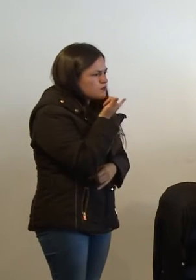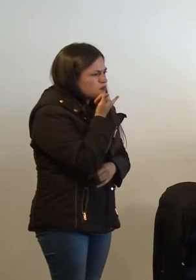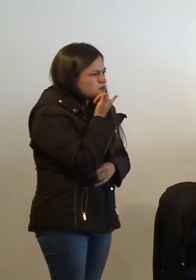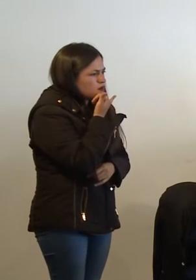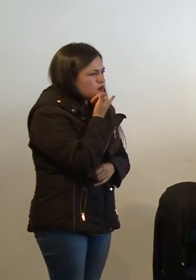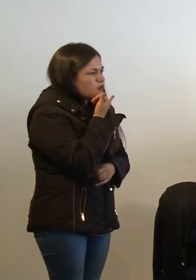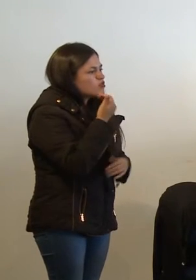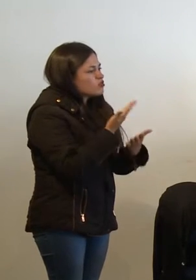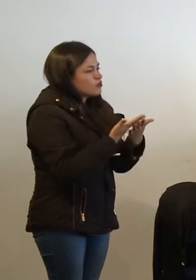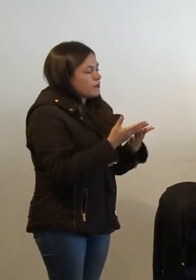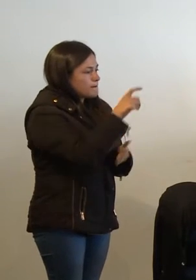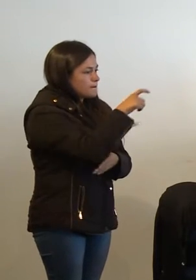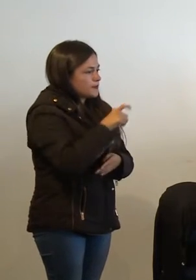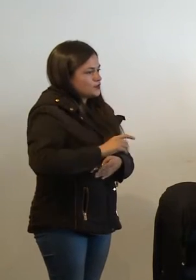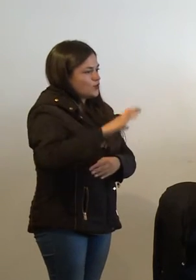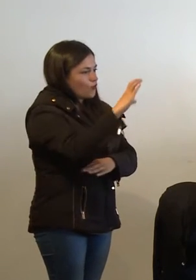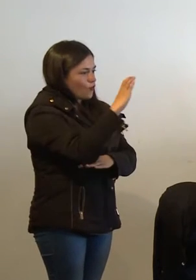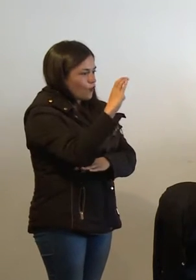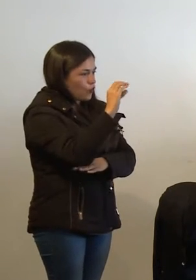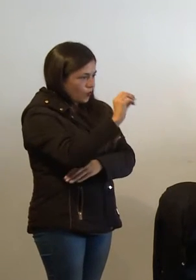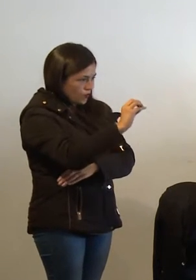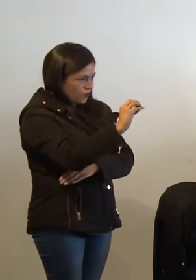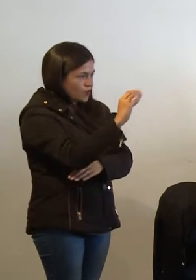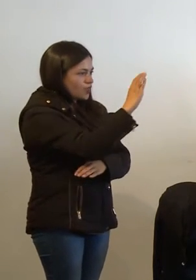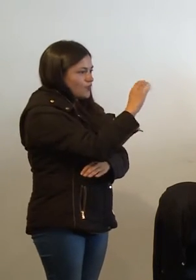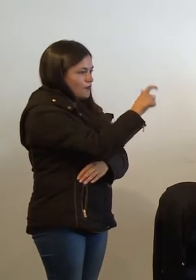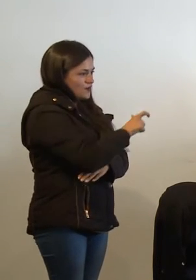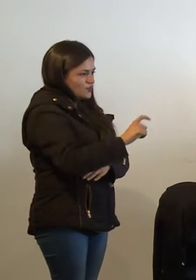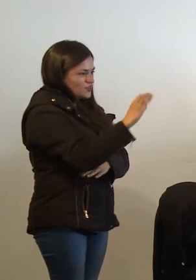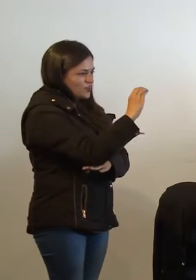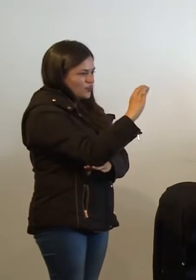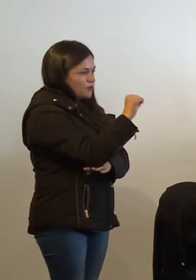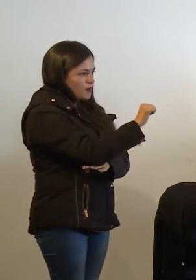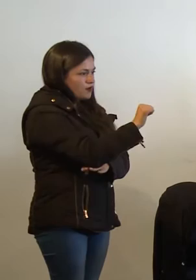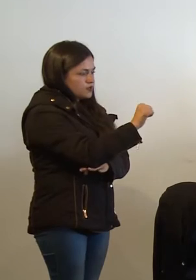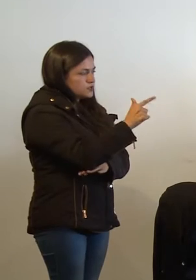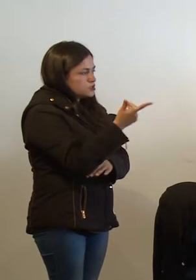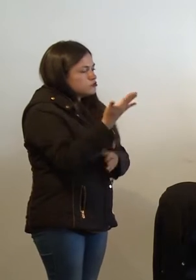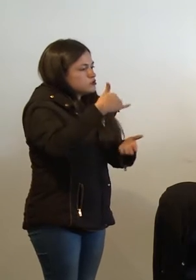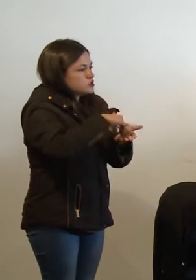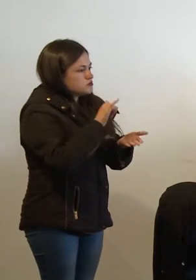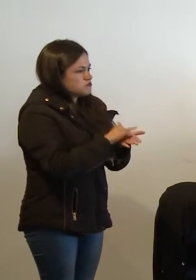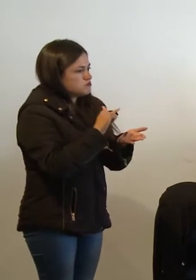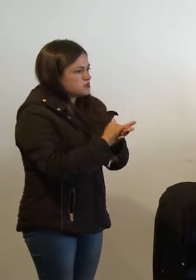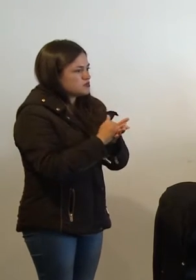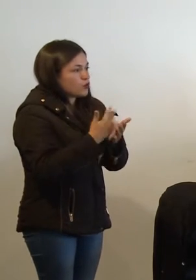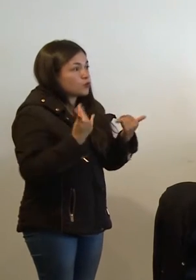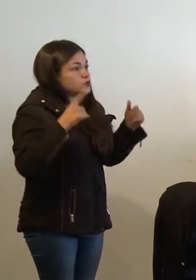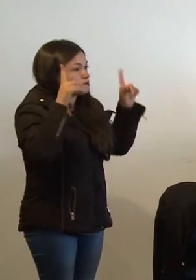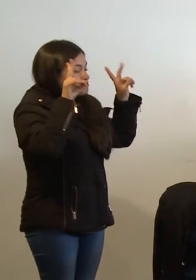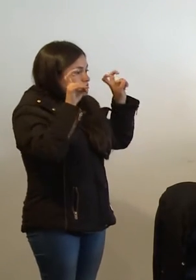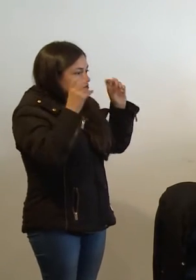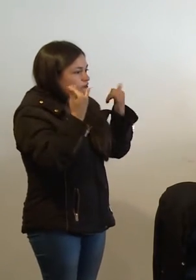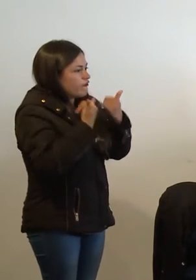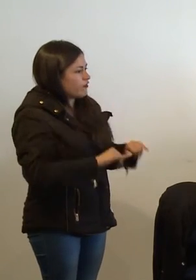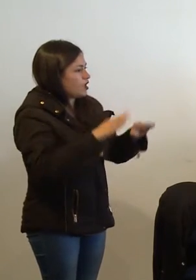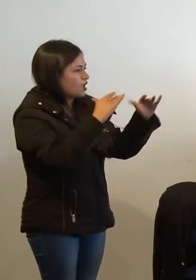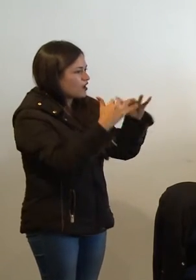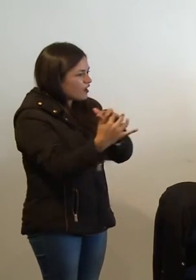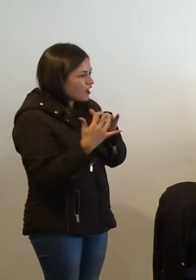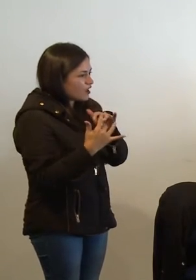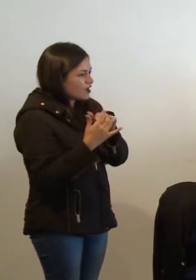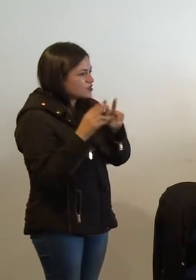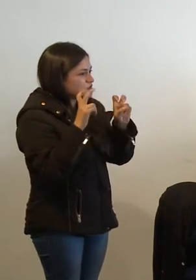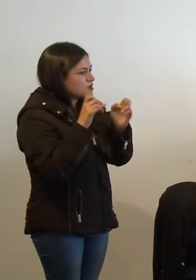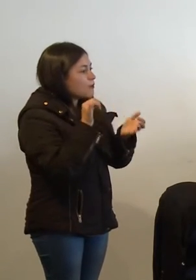las colombianas y colombianos, de nuevo, nos ponemos de cara a la finalización de la guerra para encontrar cauces